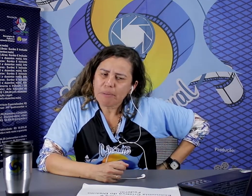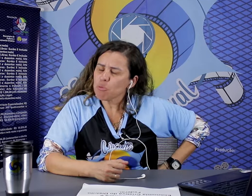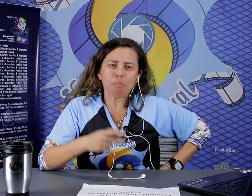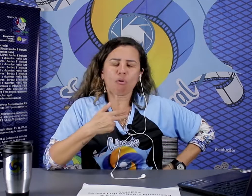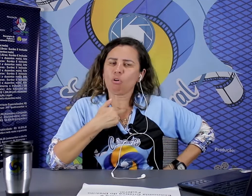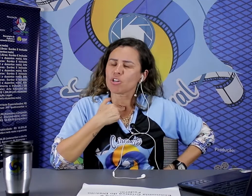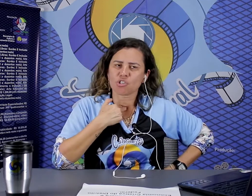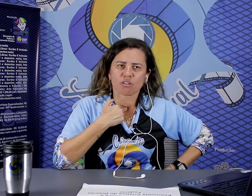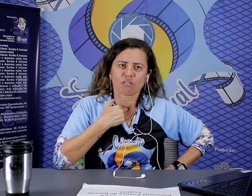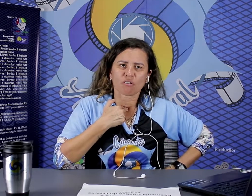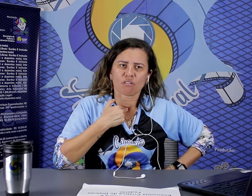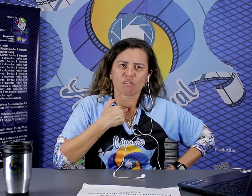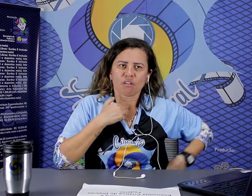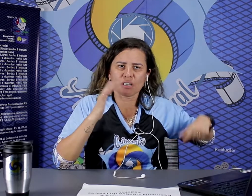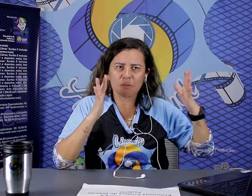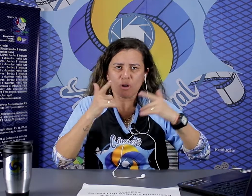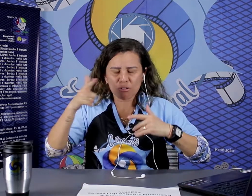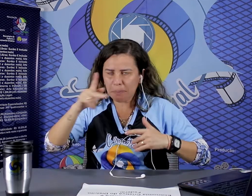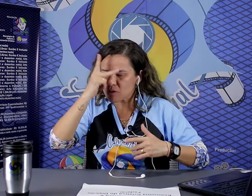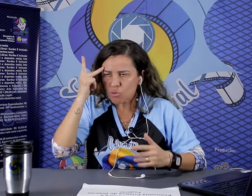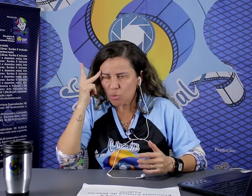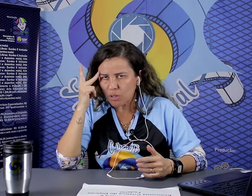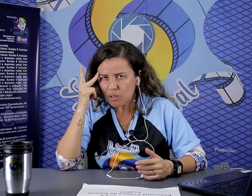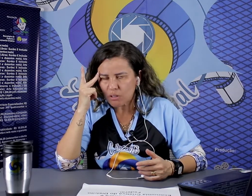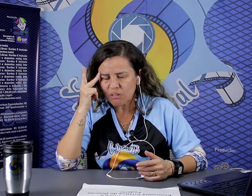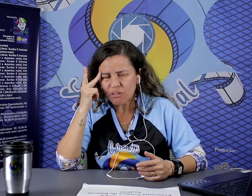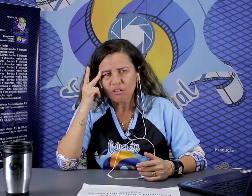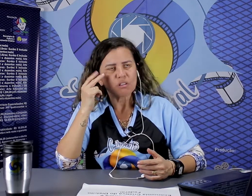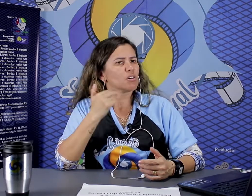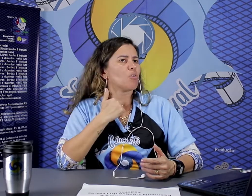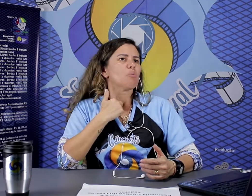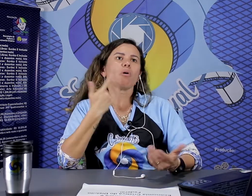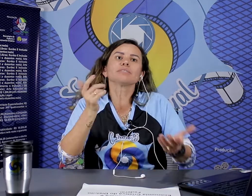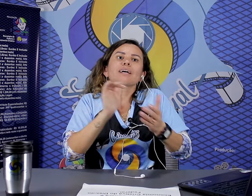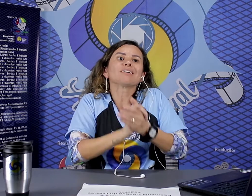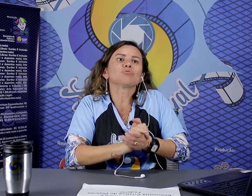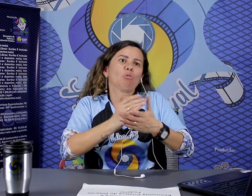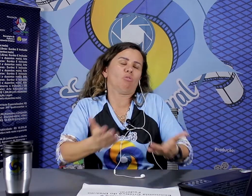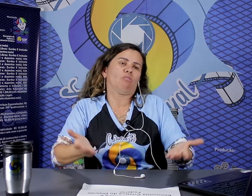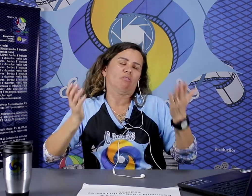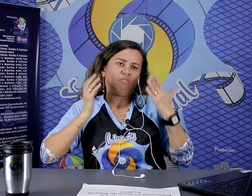não pode namorar outra pessoa? Pode, você casou.